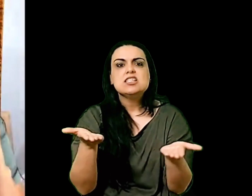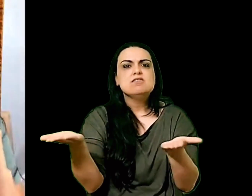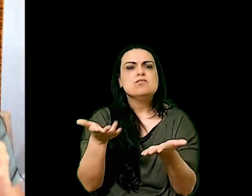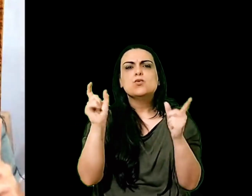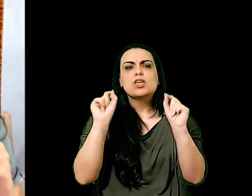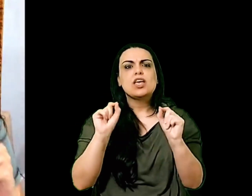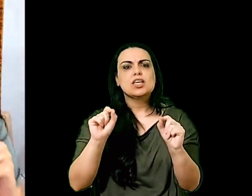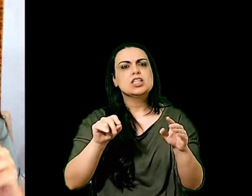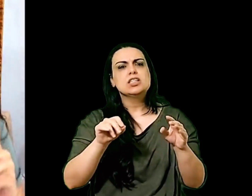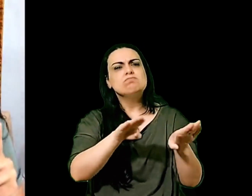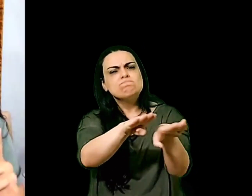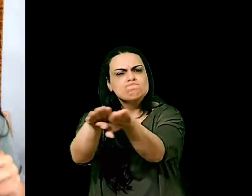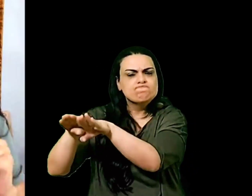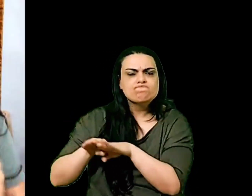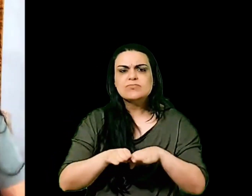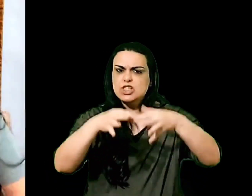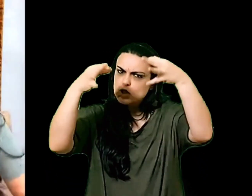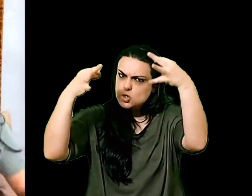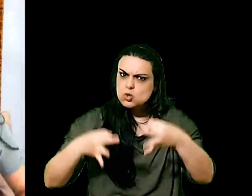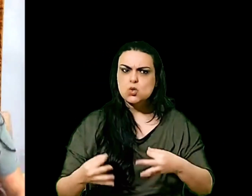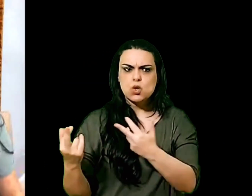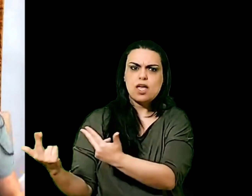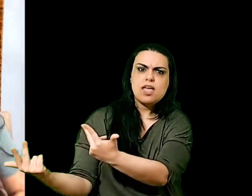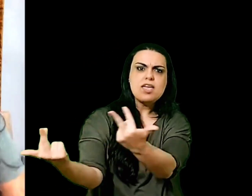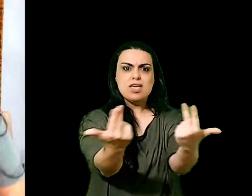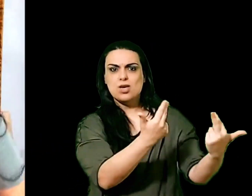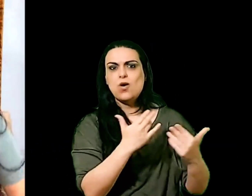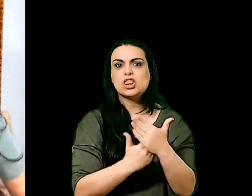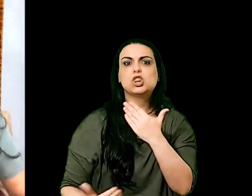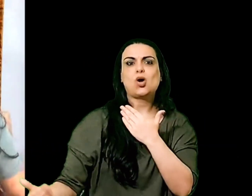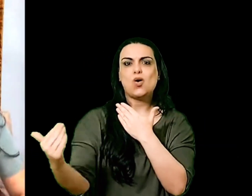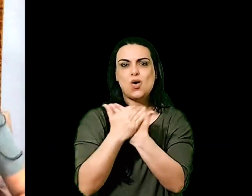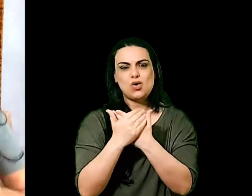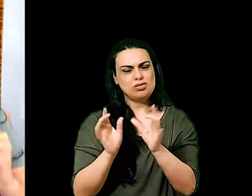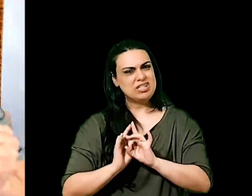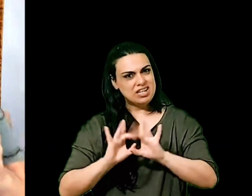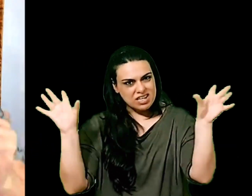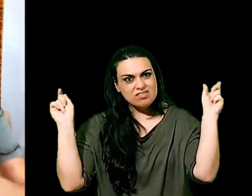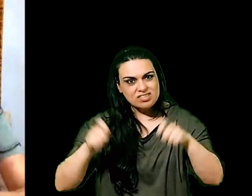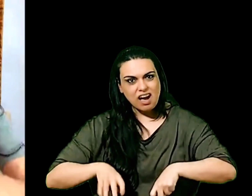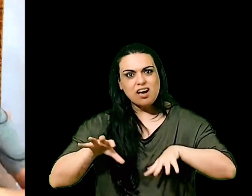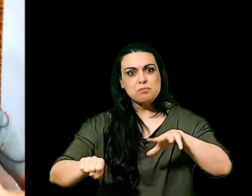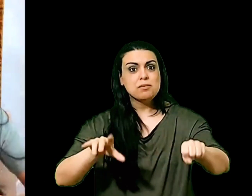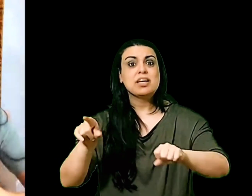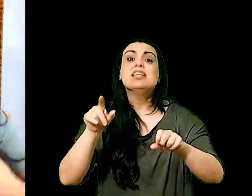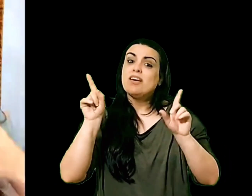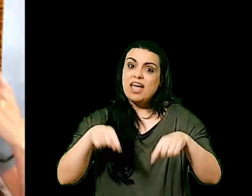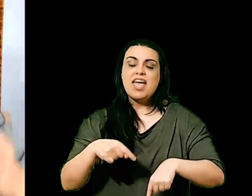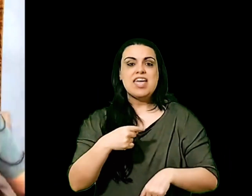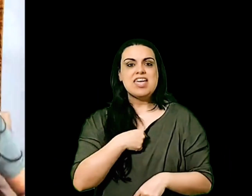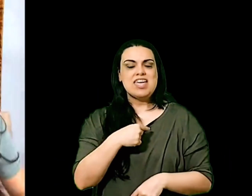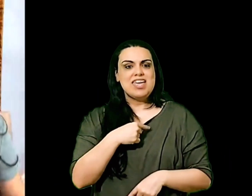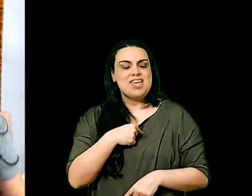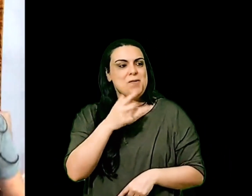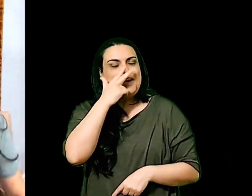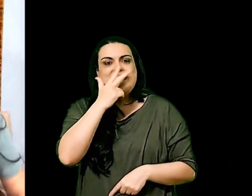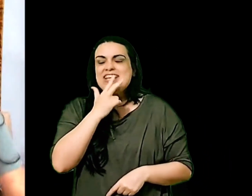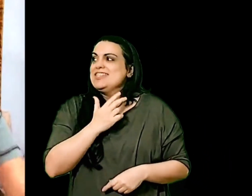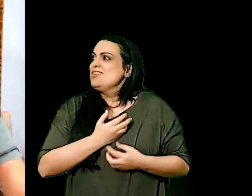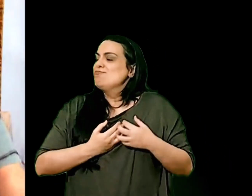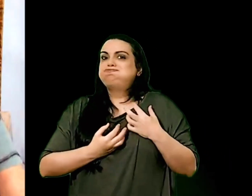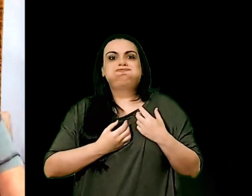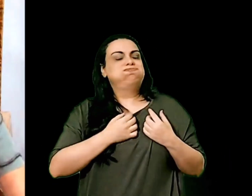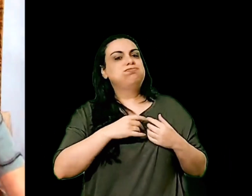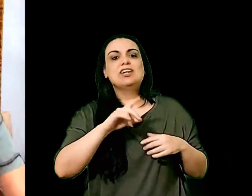acessível de forma justa a todos. De forma justa a todos. Agora, essa é a ressalva que queima no meu coração,